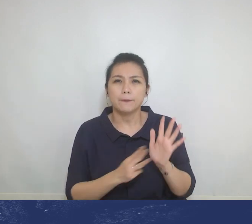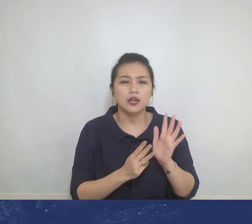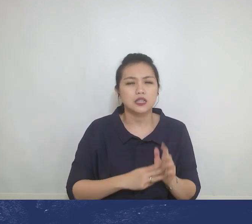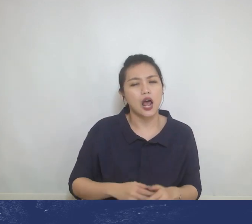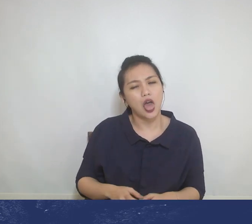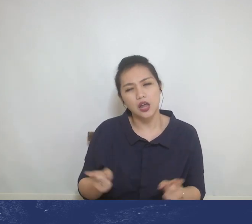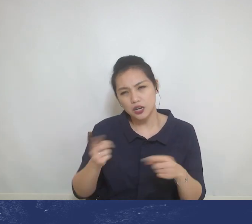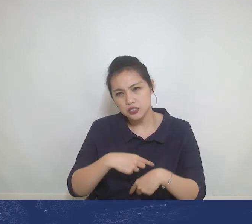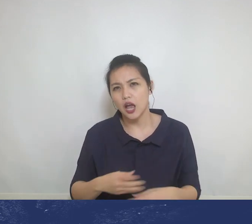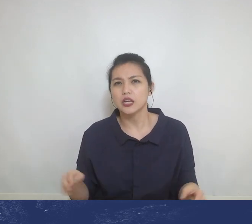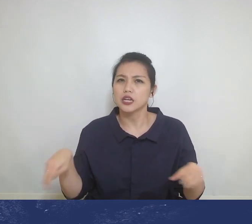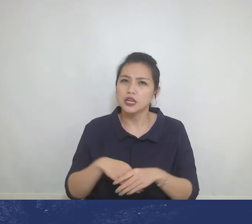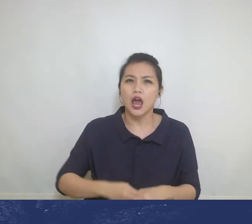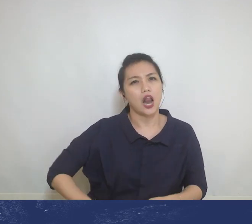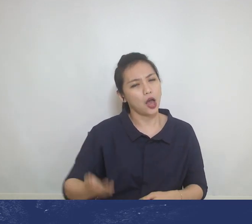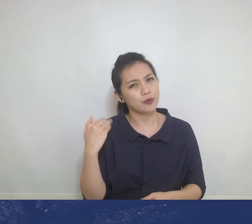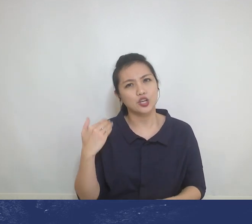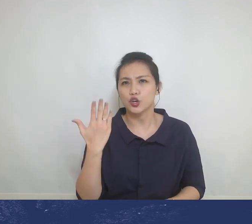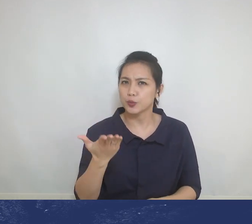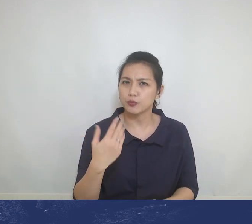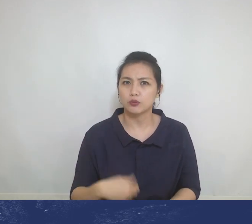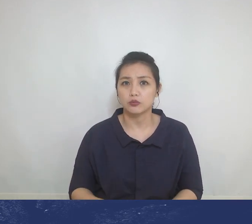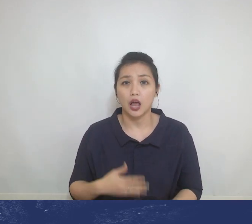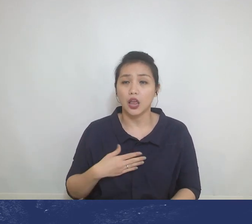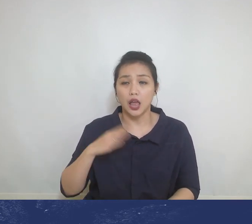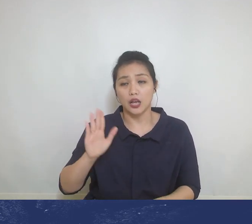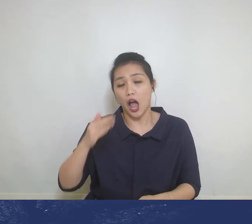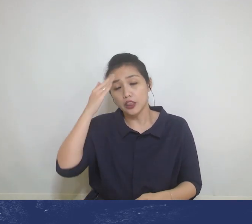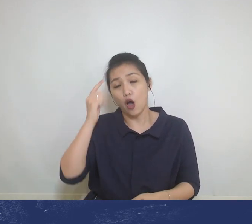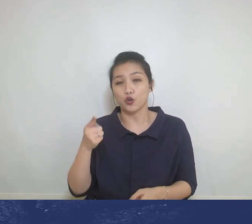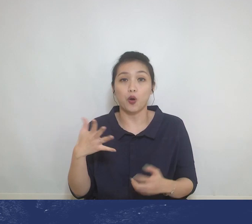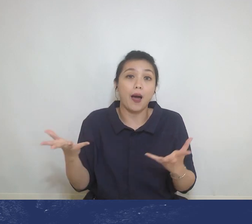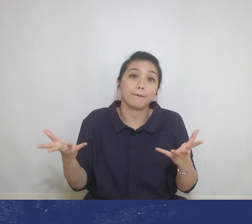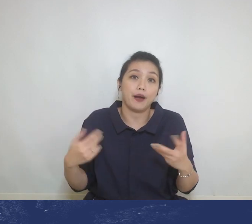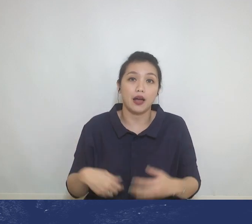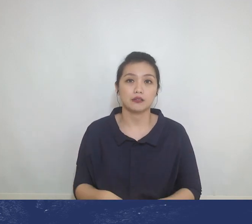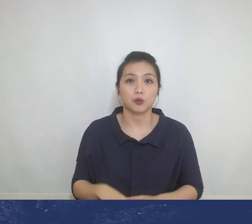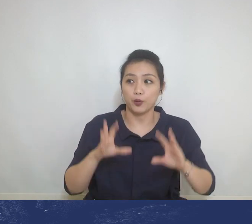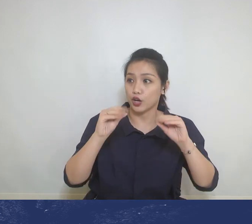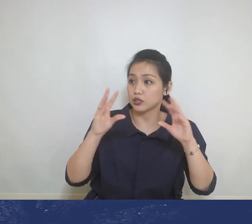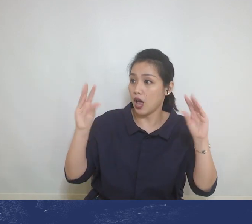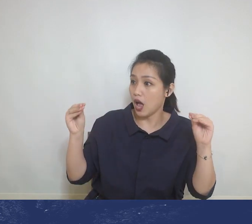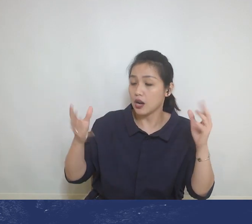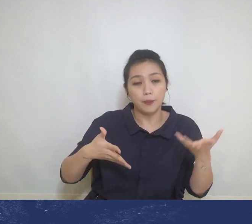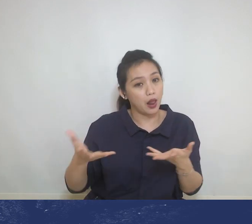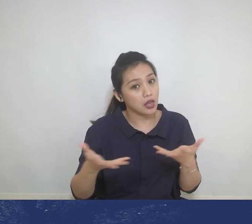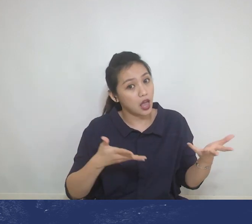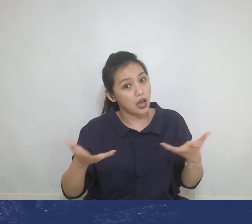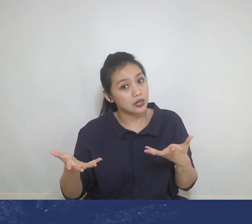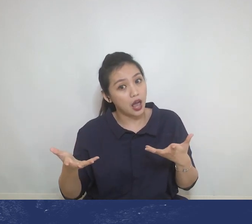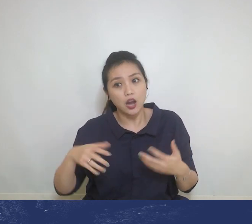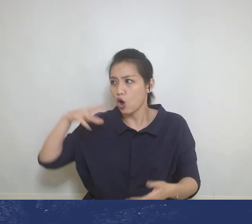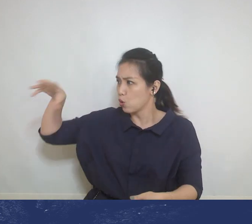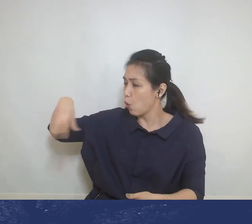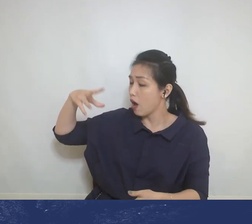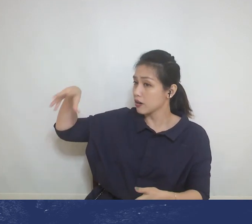saya enggak tahu terpelecok Anda itu apa. Saya enggak tahu terpelecok Anda itu bisa jadi pekerjaan, bisa